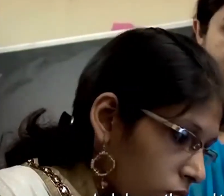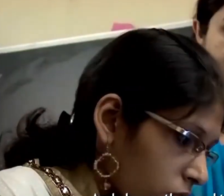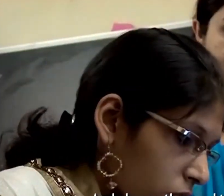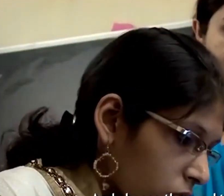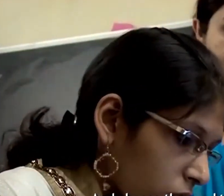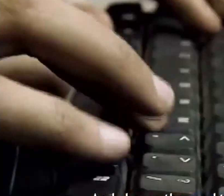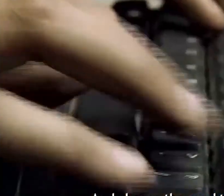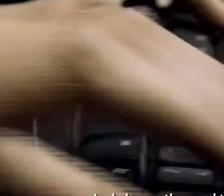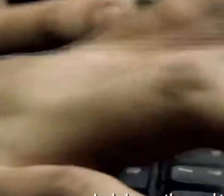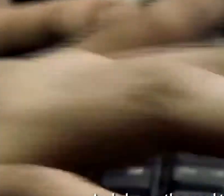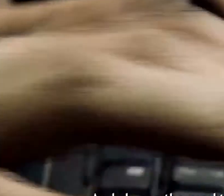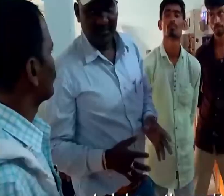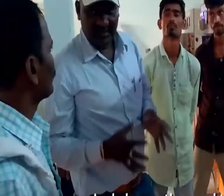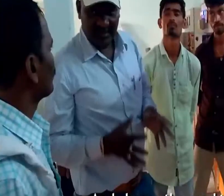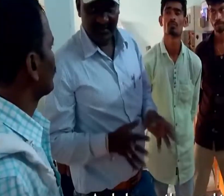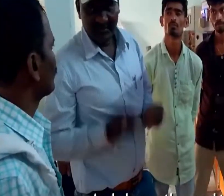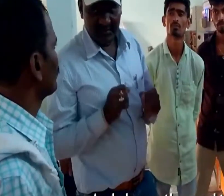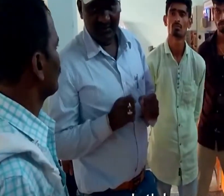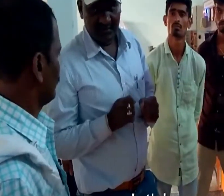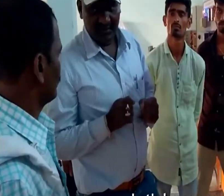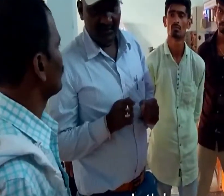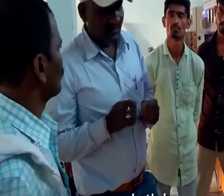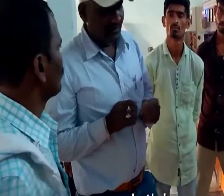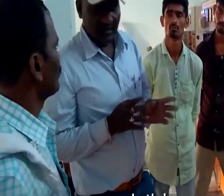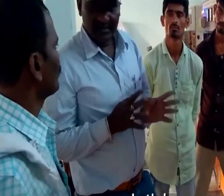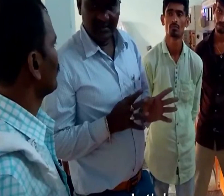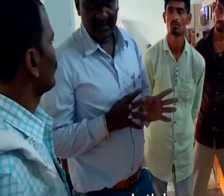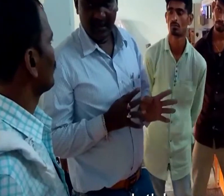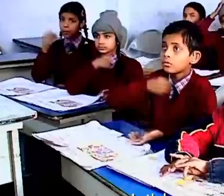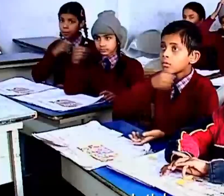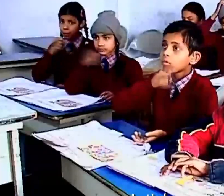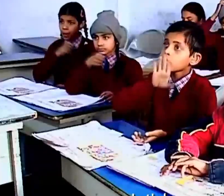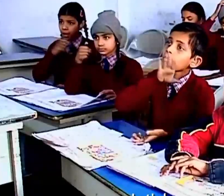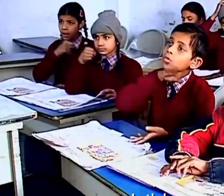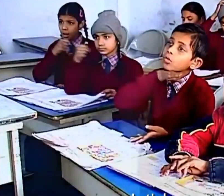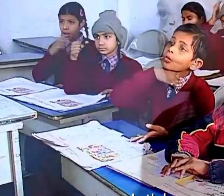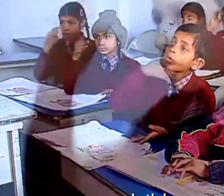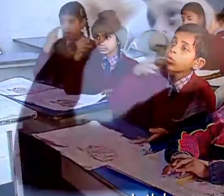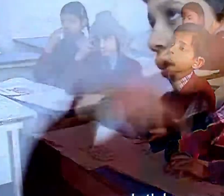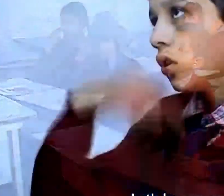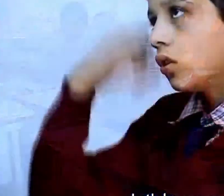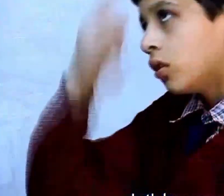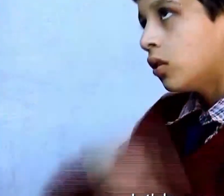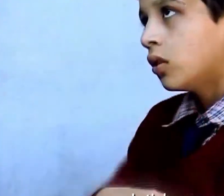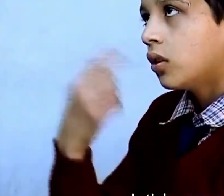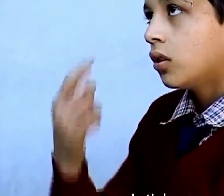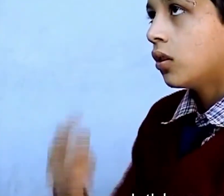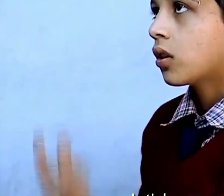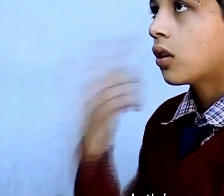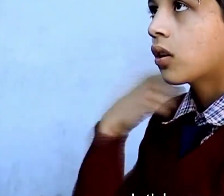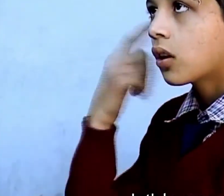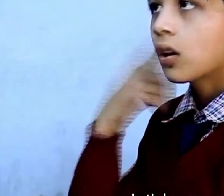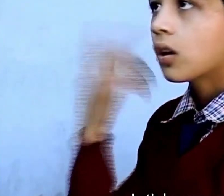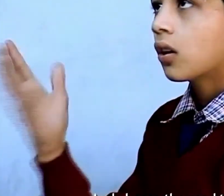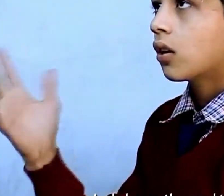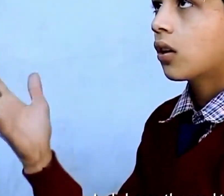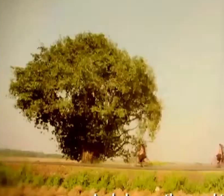स्वयं चुने। अपना दीपक स्वयं बने, हम